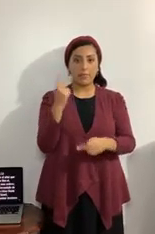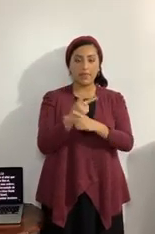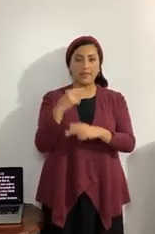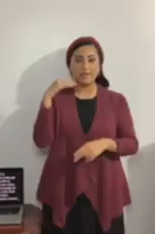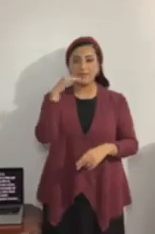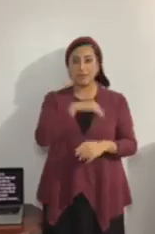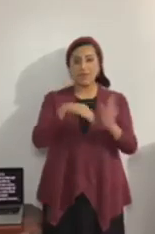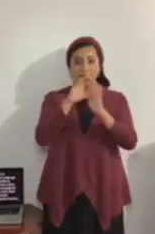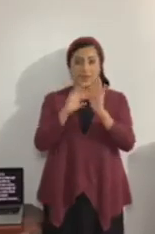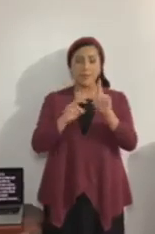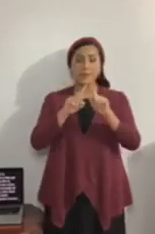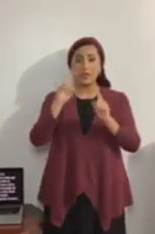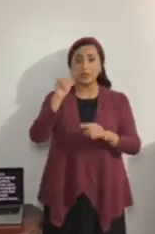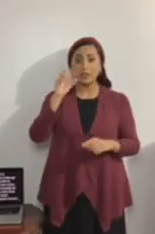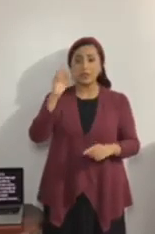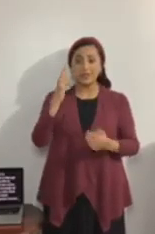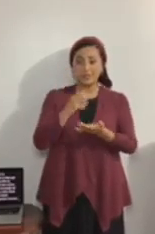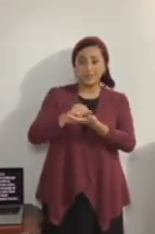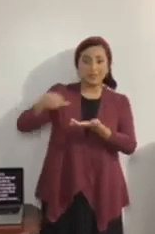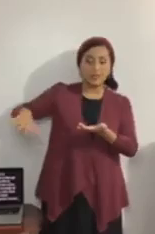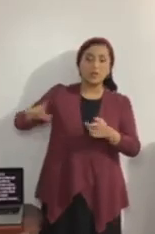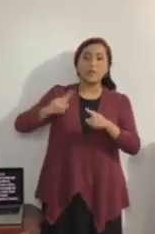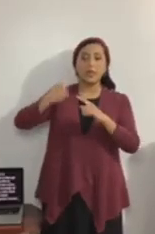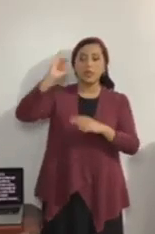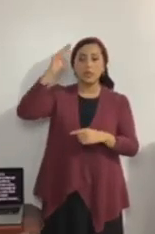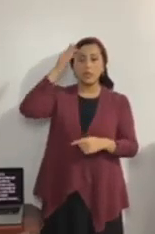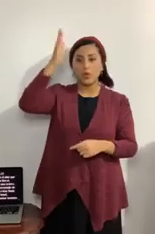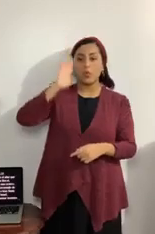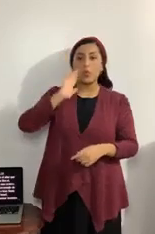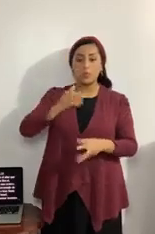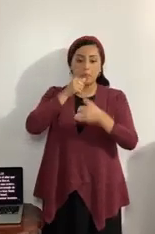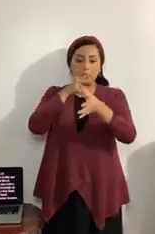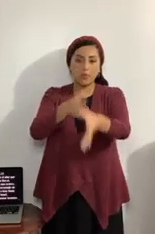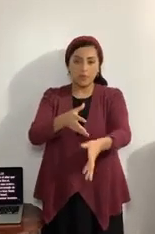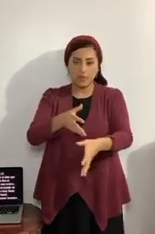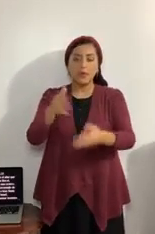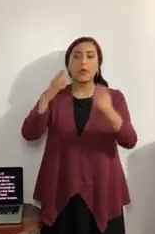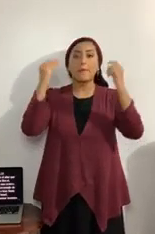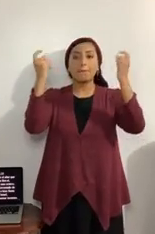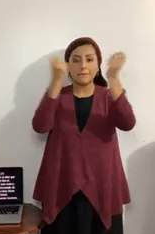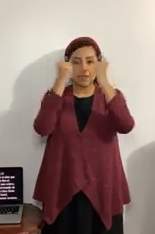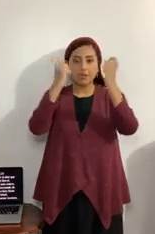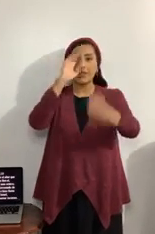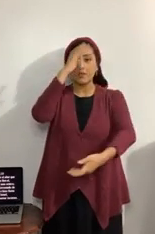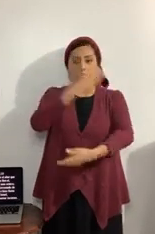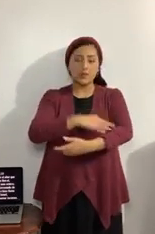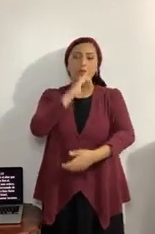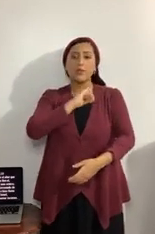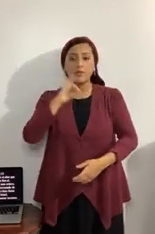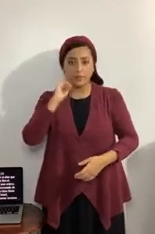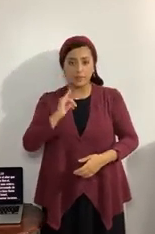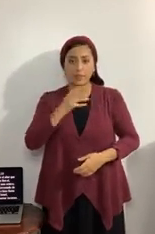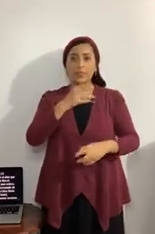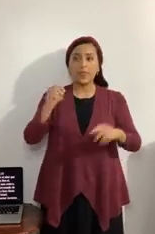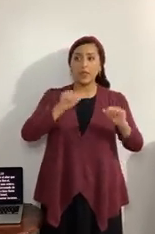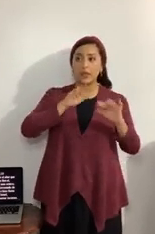pero la Torah la escupen, pero el Eterno los va a vomitar de su boca. E hizo fiesta a los hijos de Israel y subió al altar para quemar